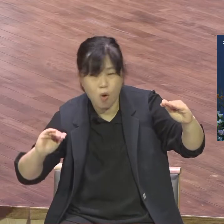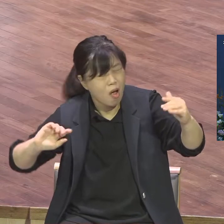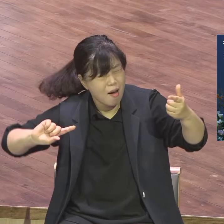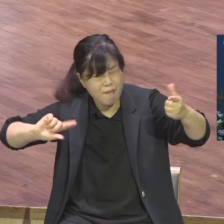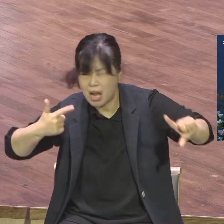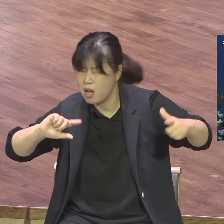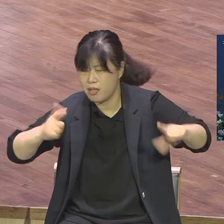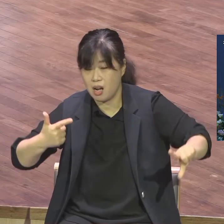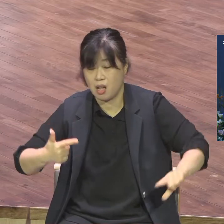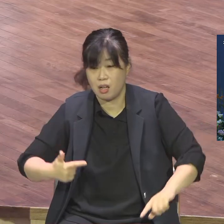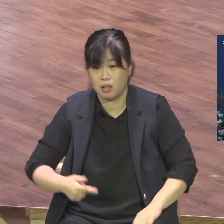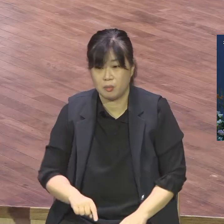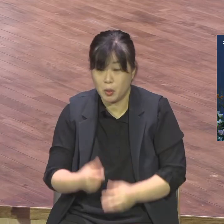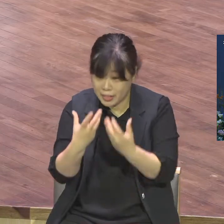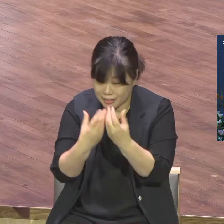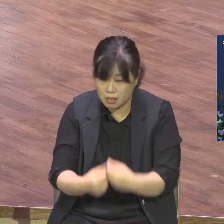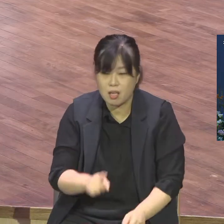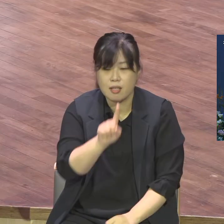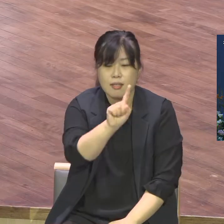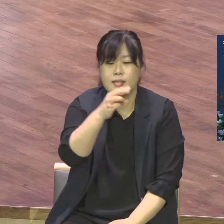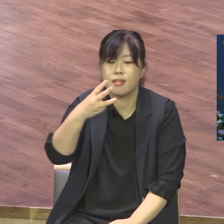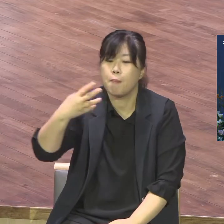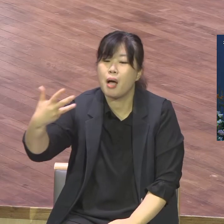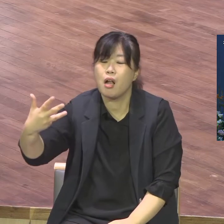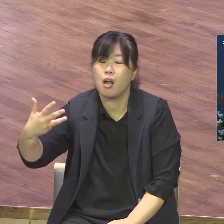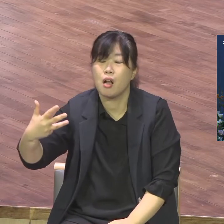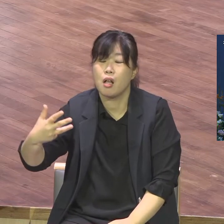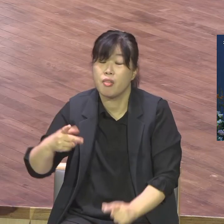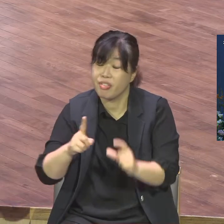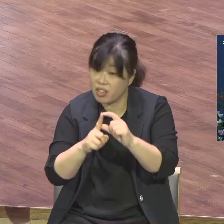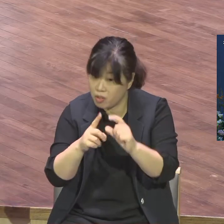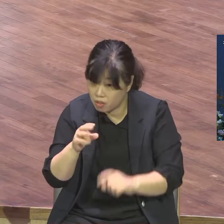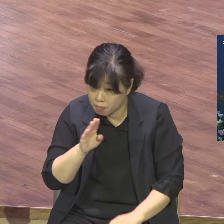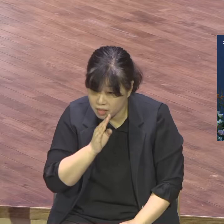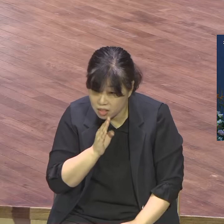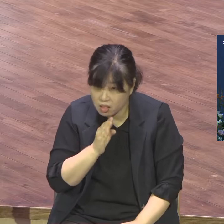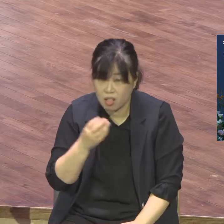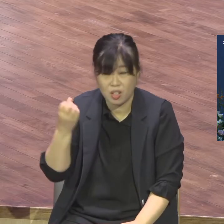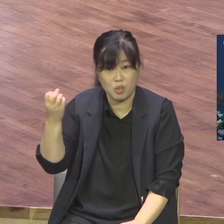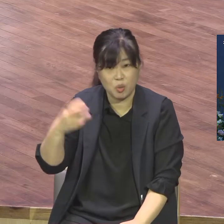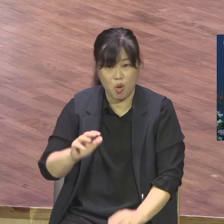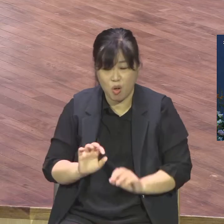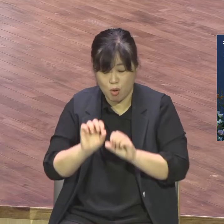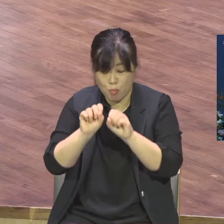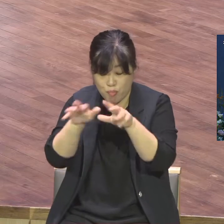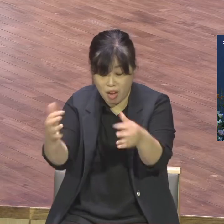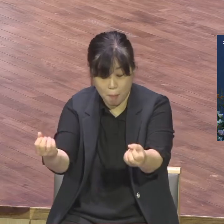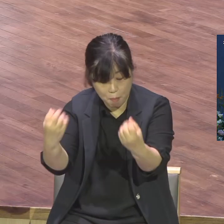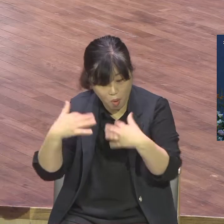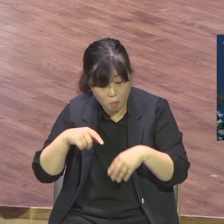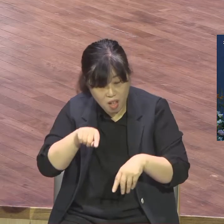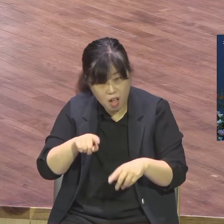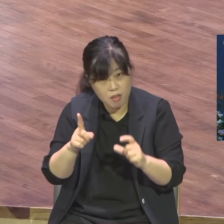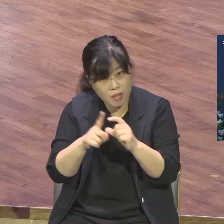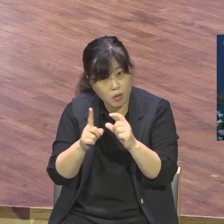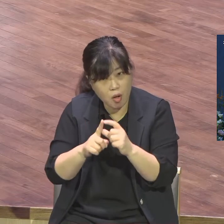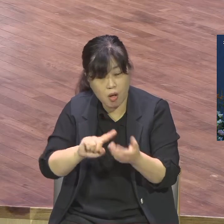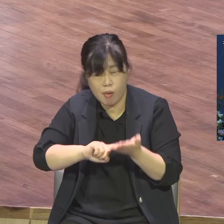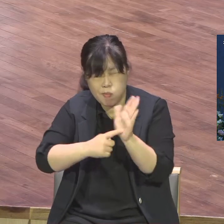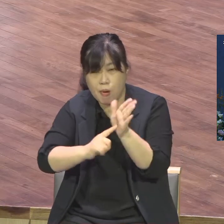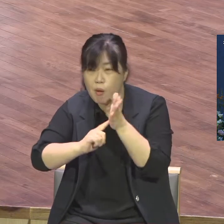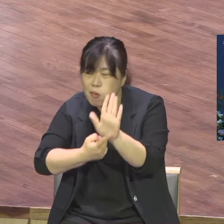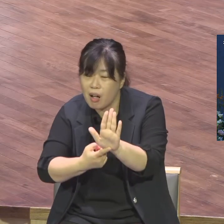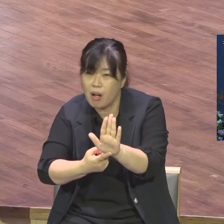나니까, 이게 다네? 깜짝 놀라는 겁니다. 그 유 목사님은 제보고만 친하니까 때로는 뭐 형님